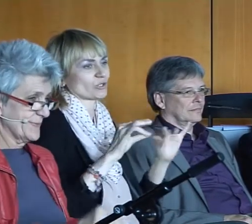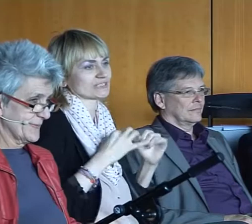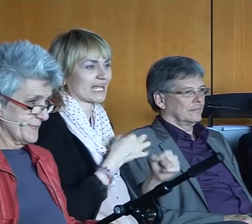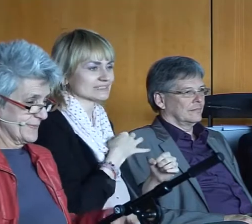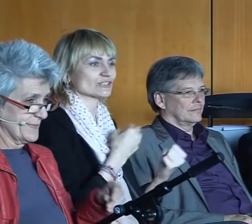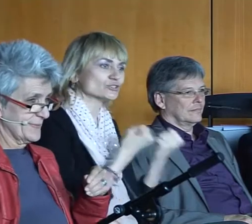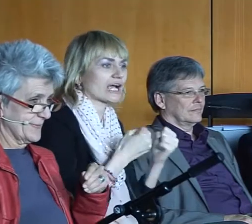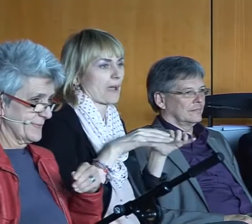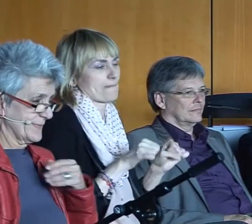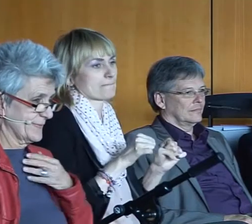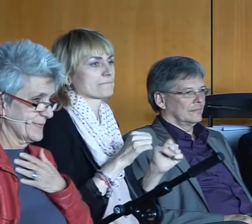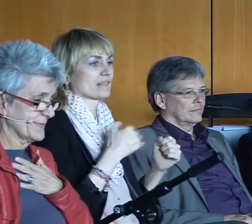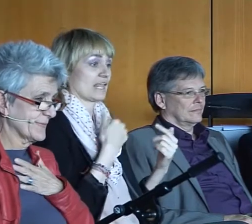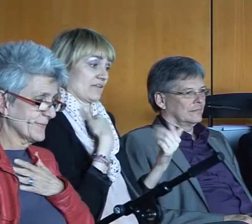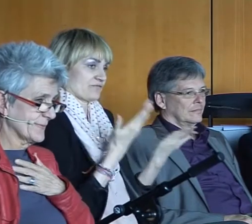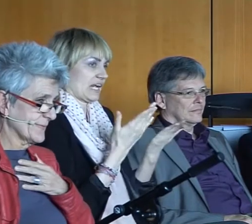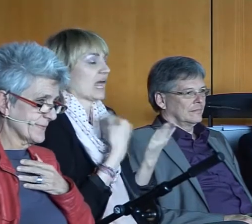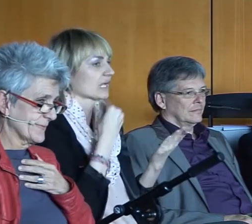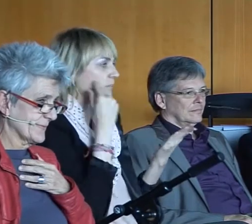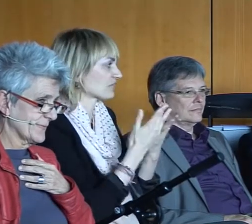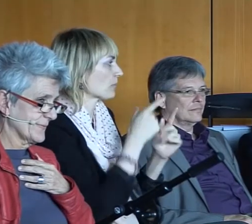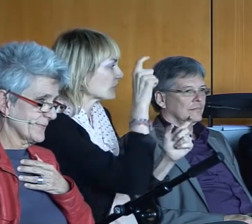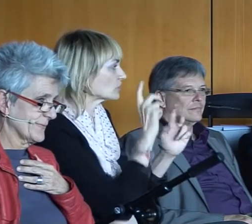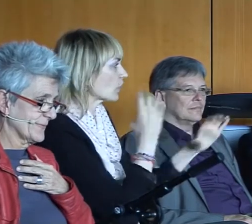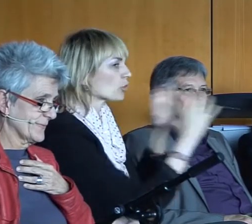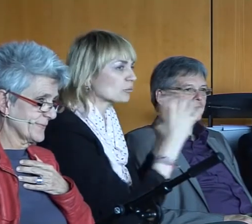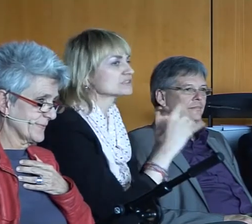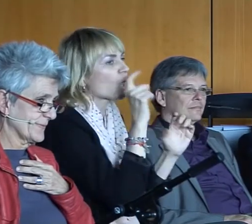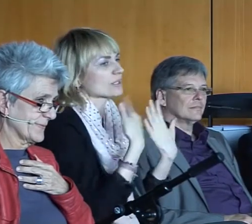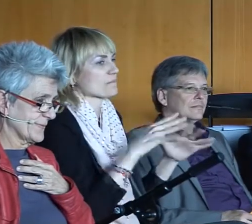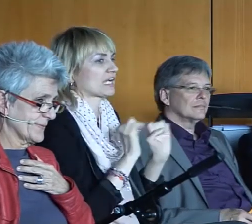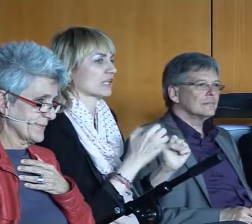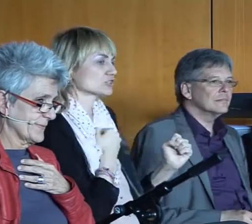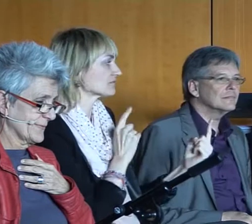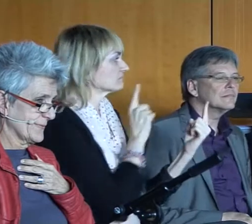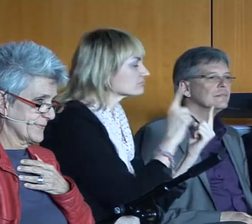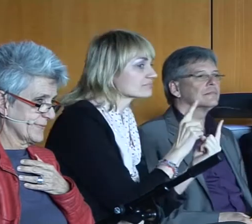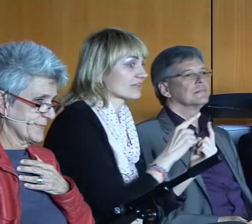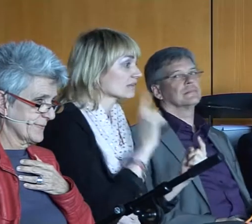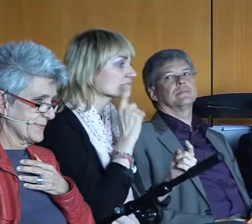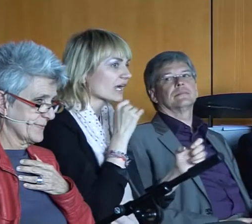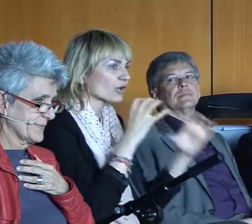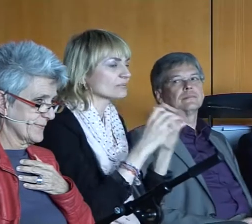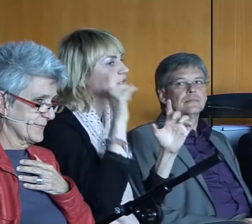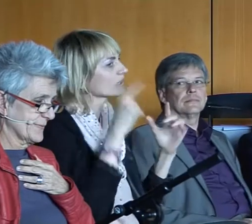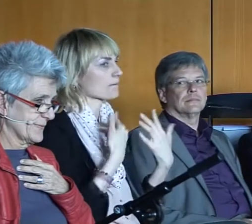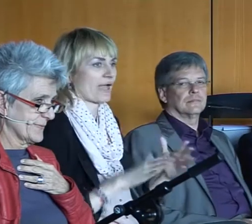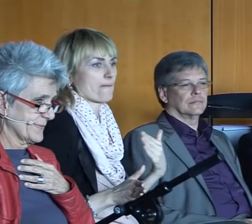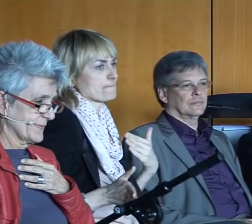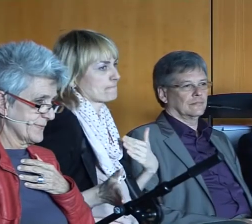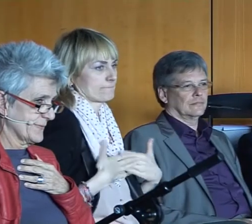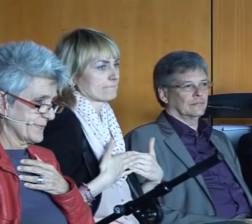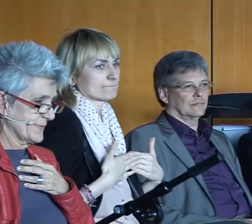Leute haben oft sehr starke Berührungsängste. Wenn ich jetzt das so vergleiche, jemand, der vielleicht sprechen und hören kann, da hat man